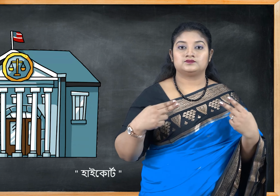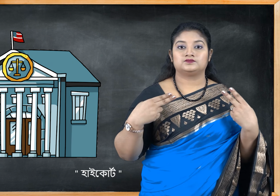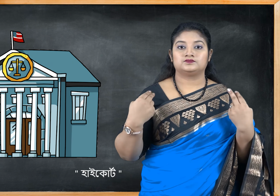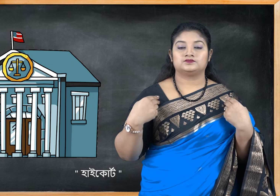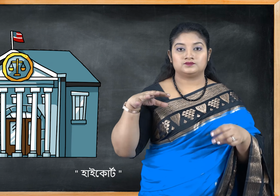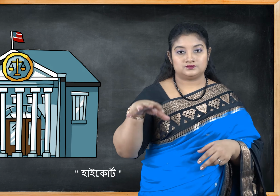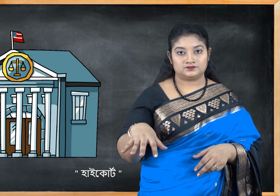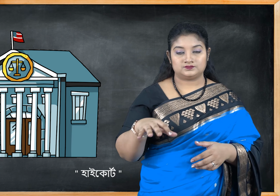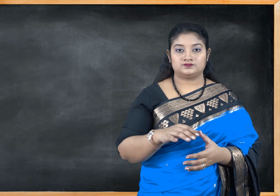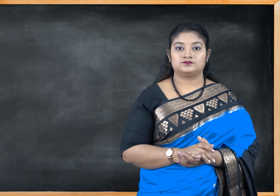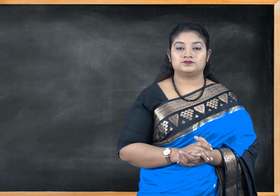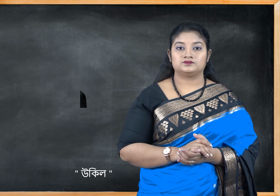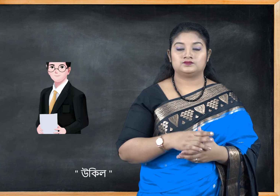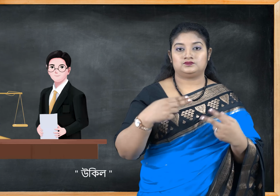হাইকোর্ট, উকিল।